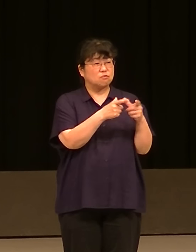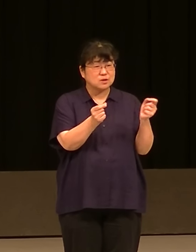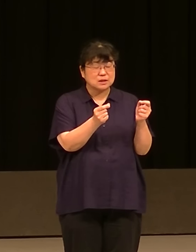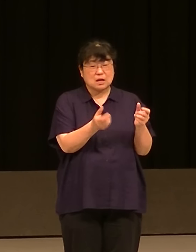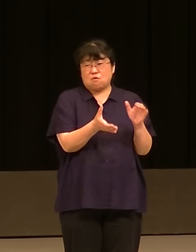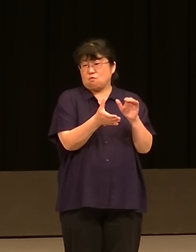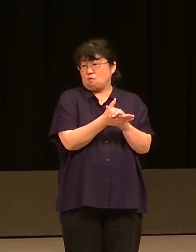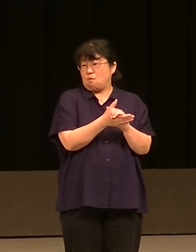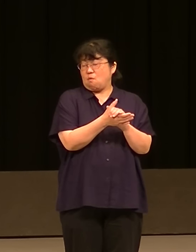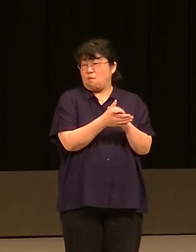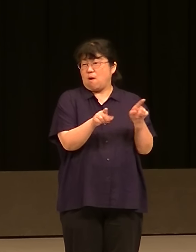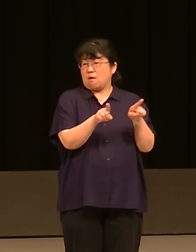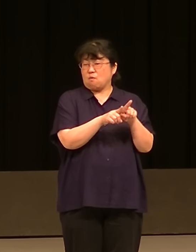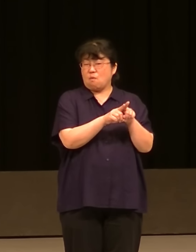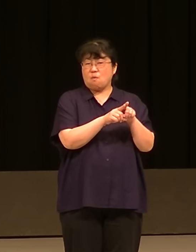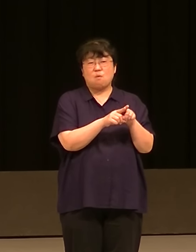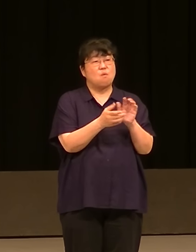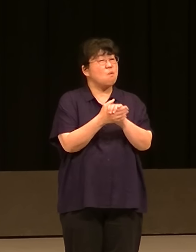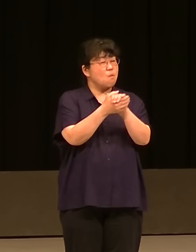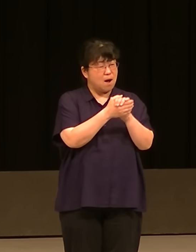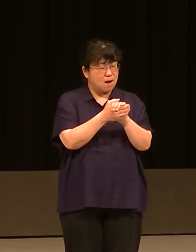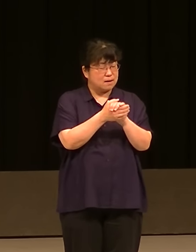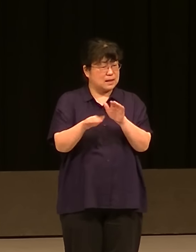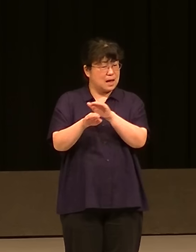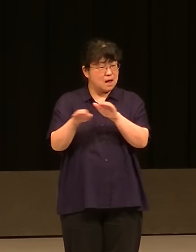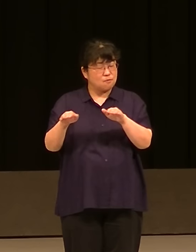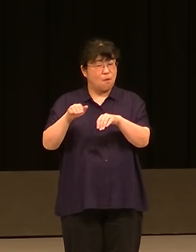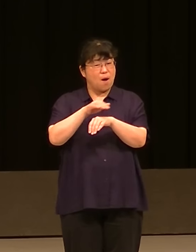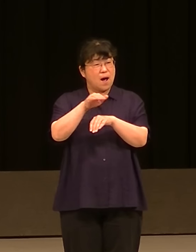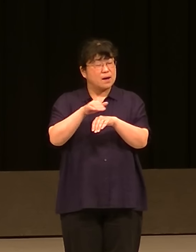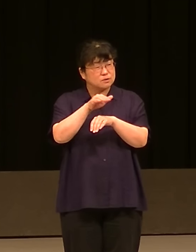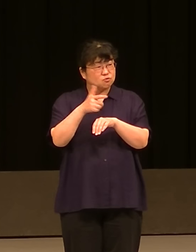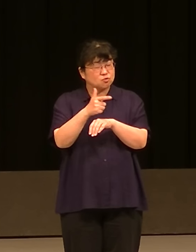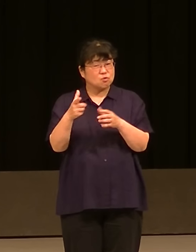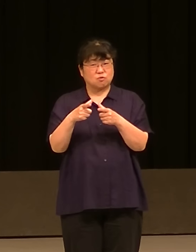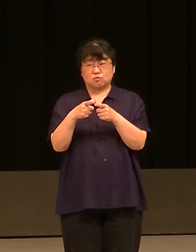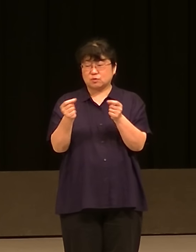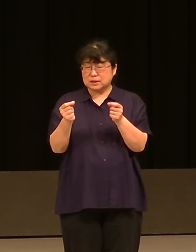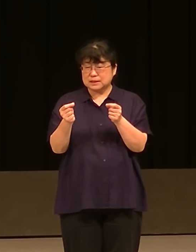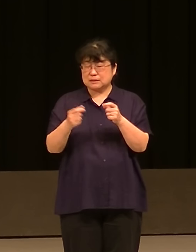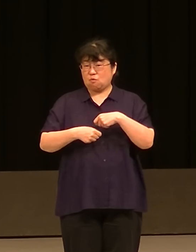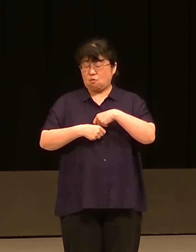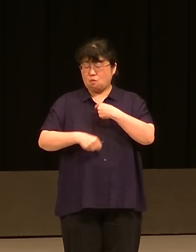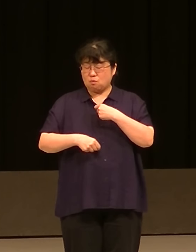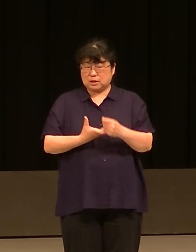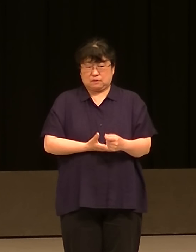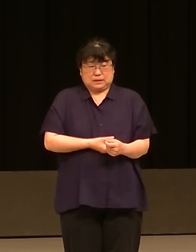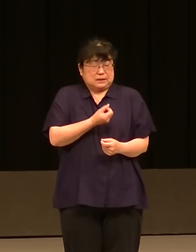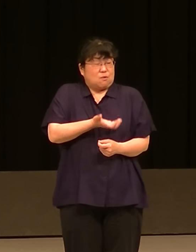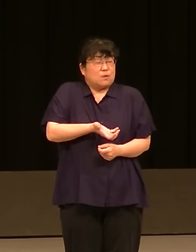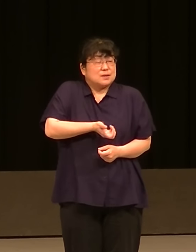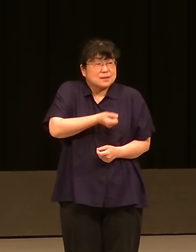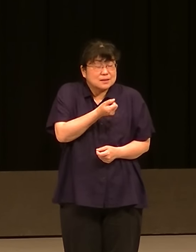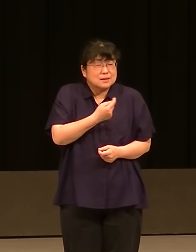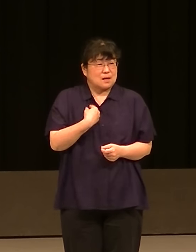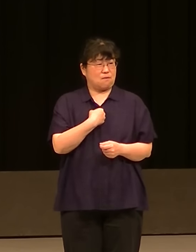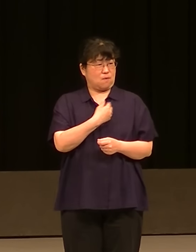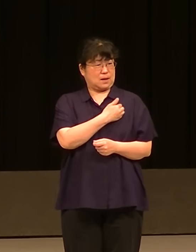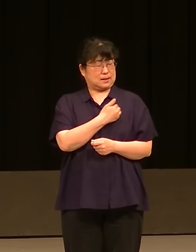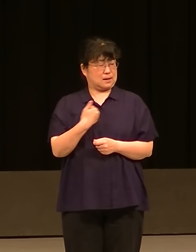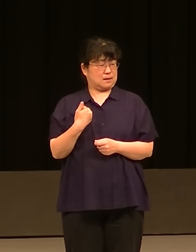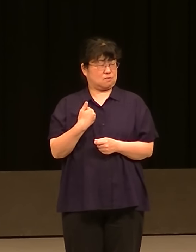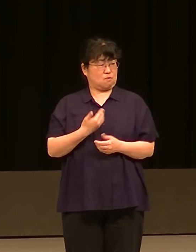し、そして、この平和を愛する諸国民の公正と真理に信頼して我が安全